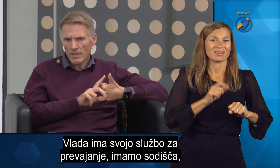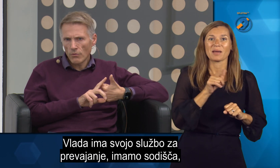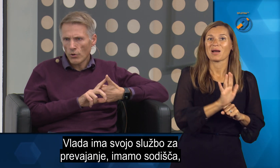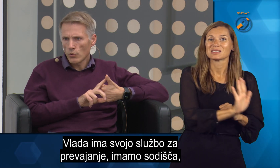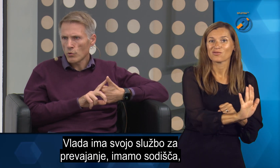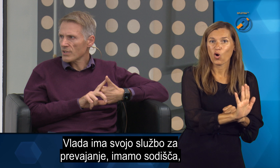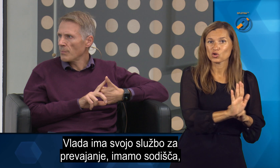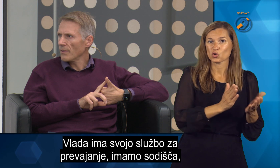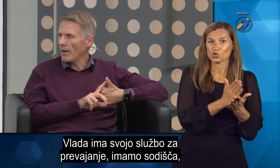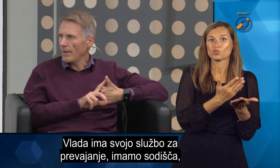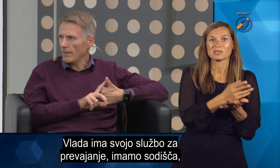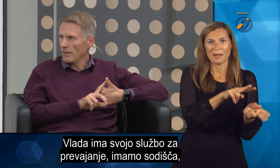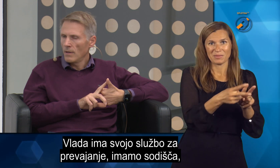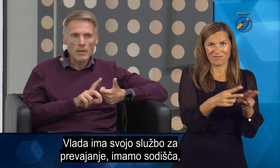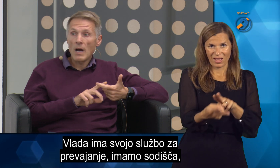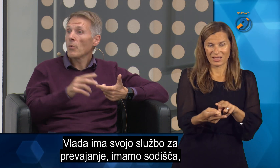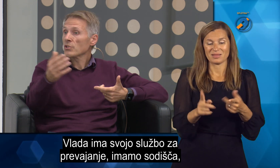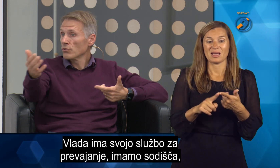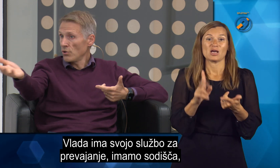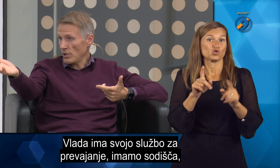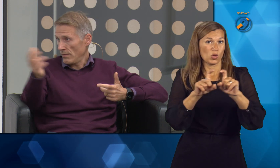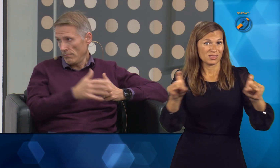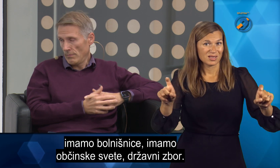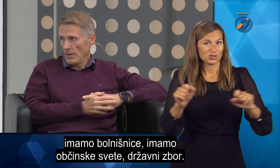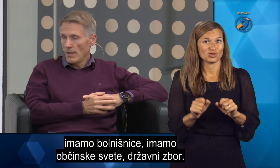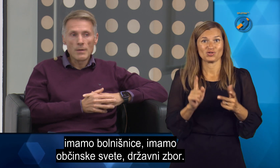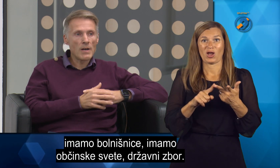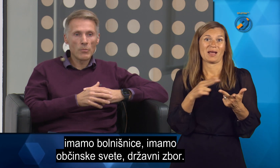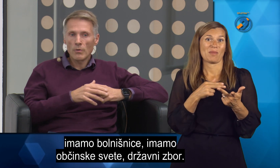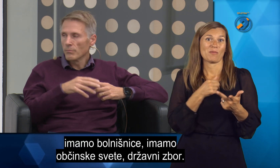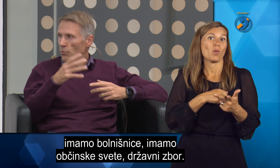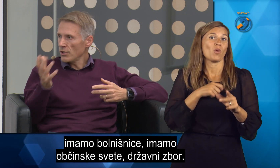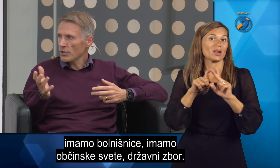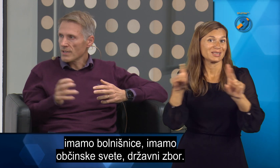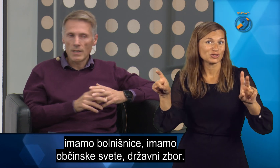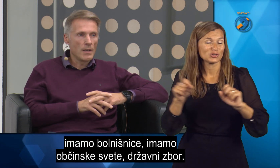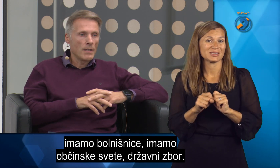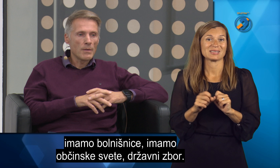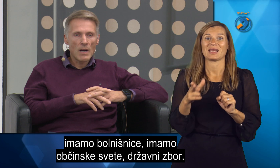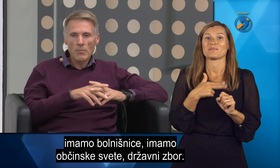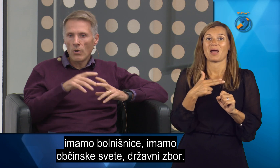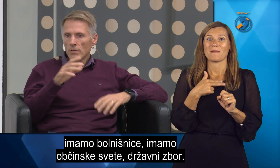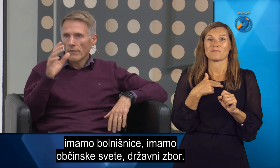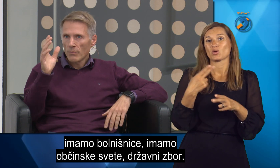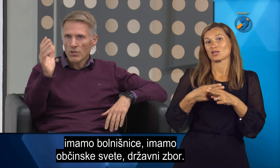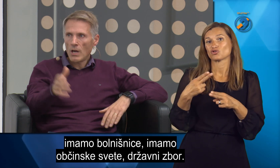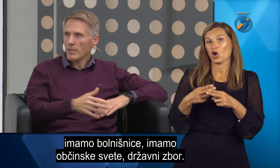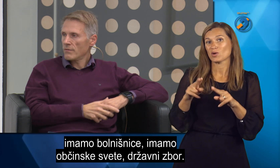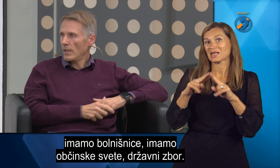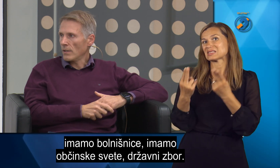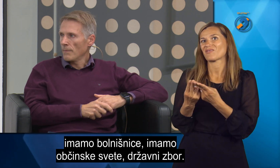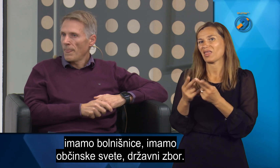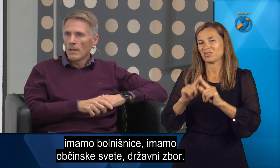vlada ima svojo službo za prevajanje, imamo sodišča, imamo bolnišnice, imamo, ne vem,